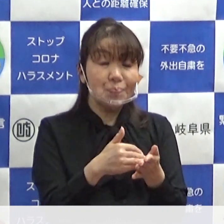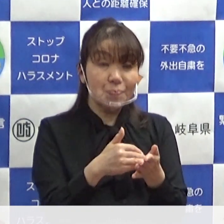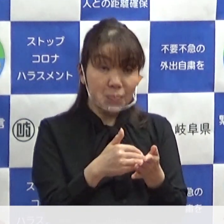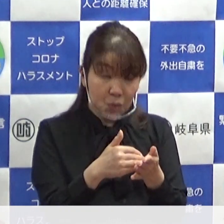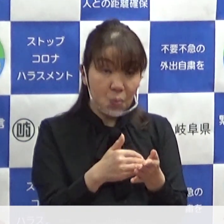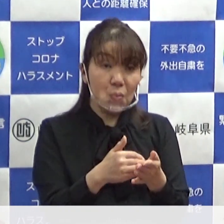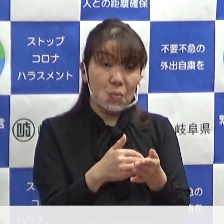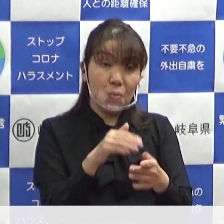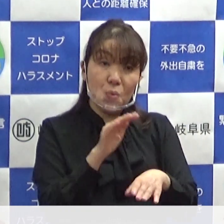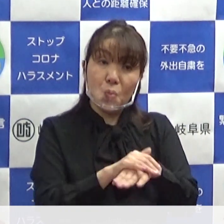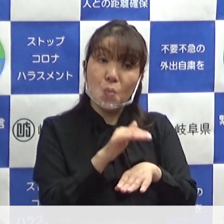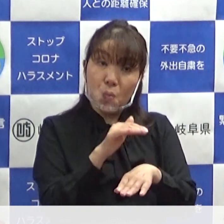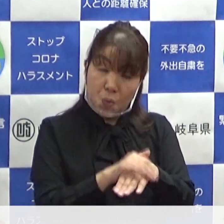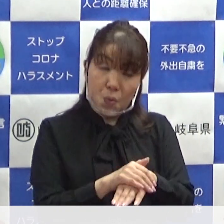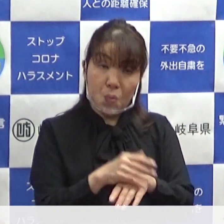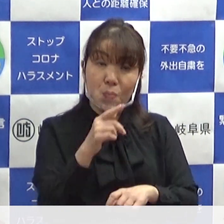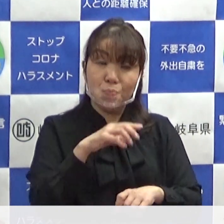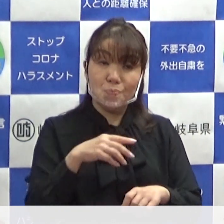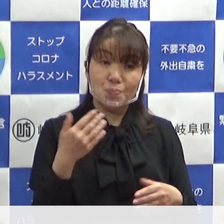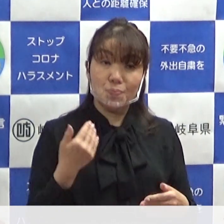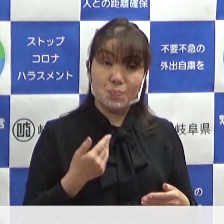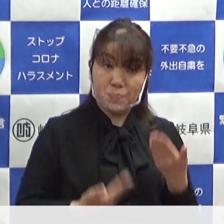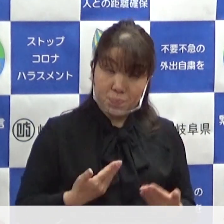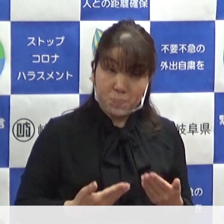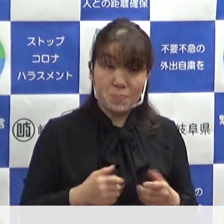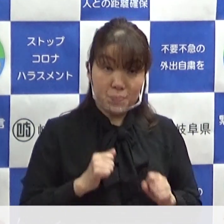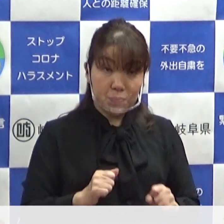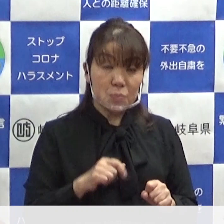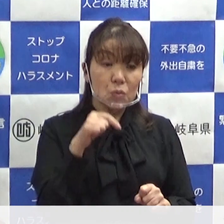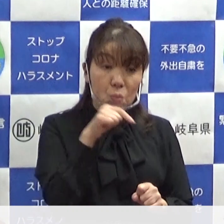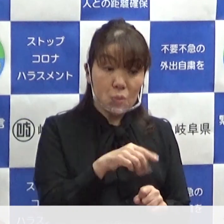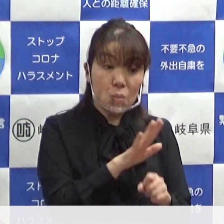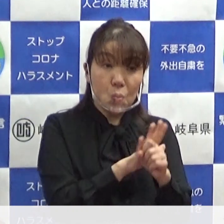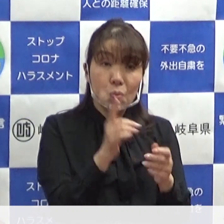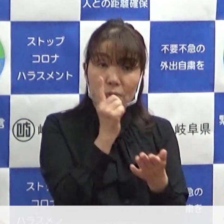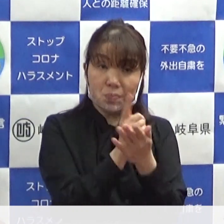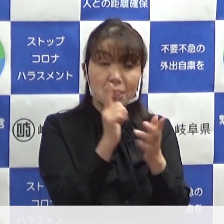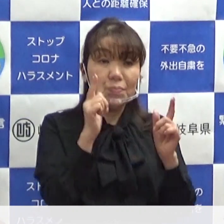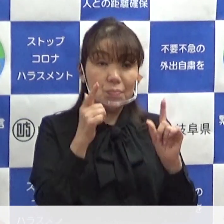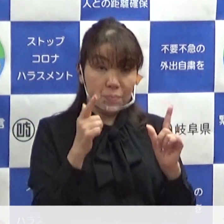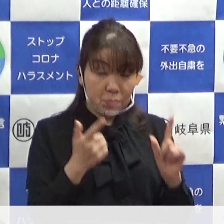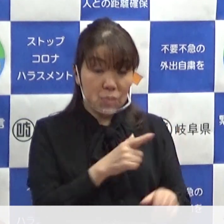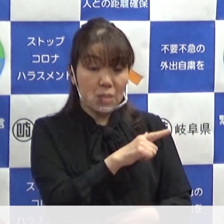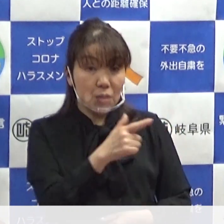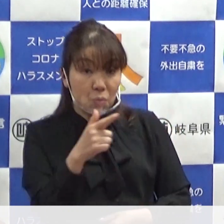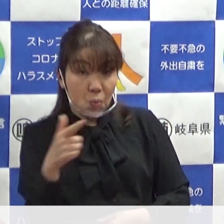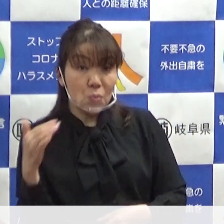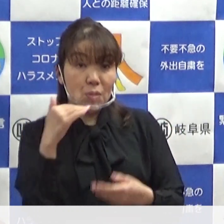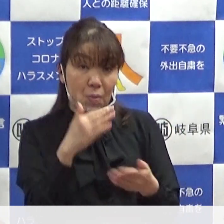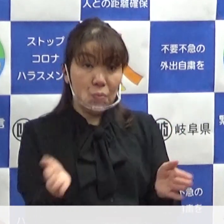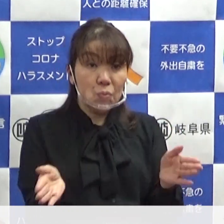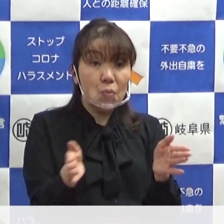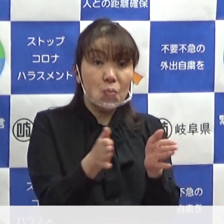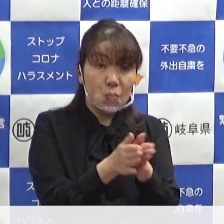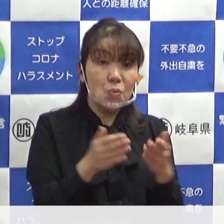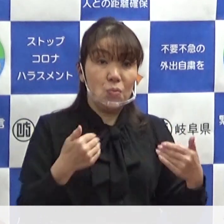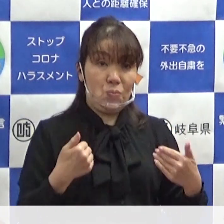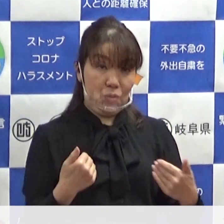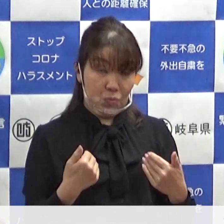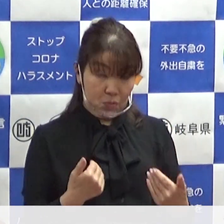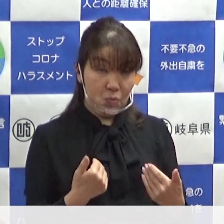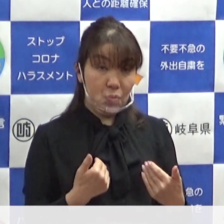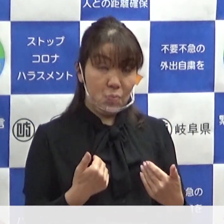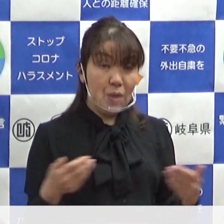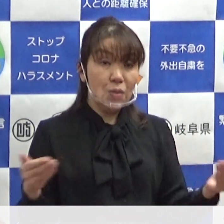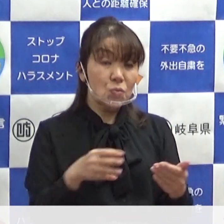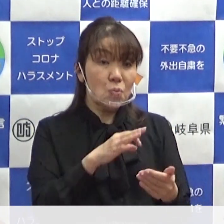なりませんので、まあ、そこにコロナ対策のみならずですね、どんなことを盛り込んでいくかということについて、ま